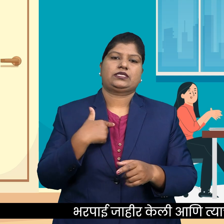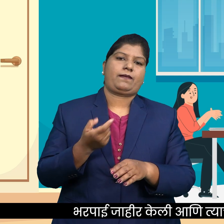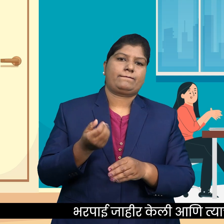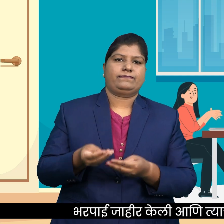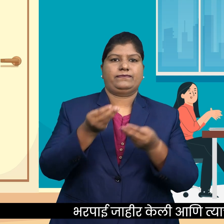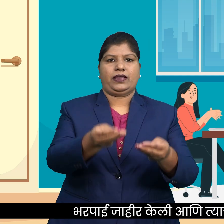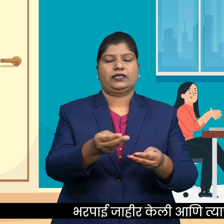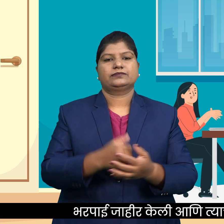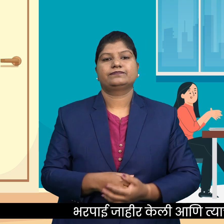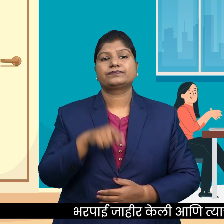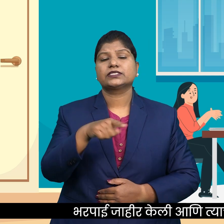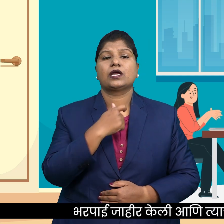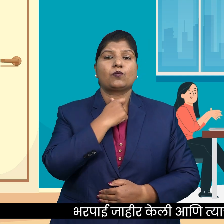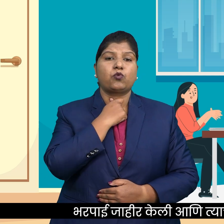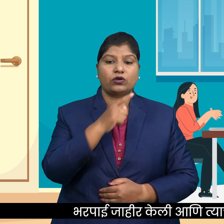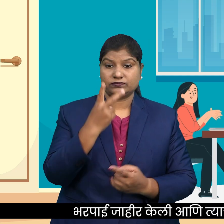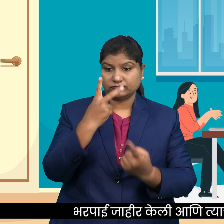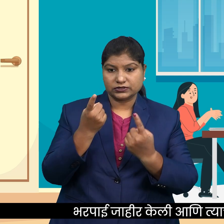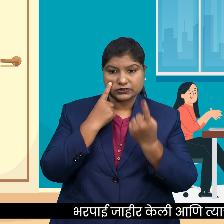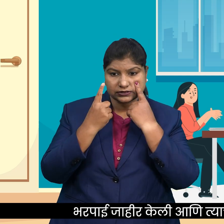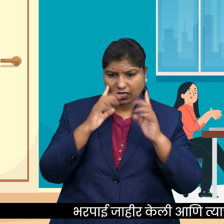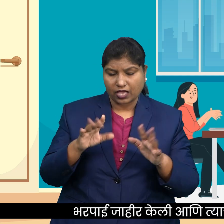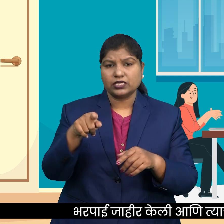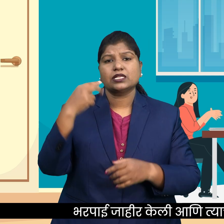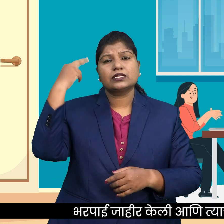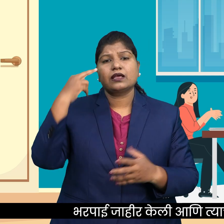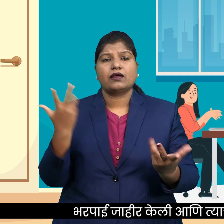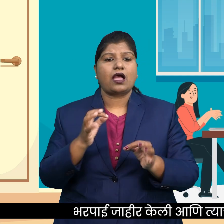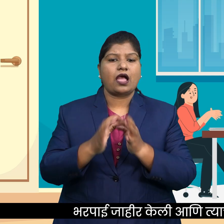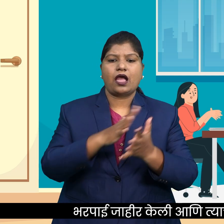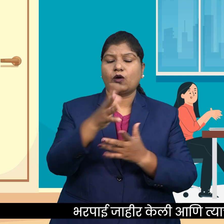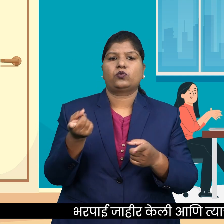कारण तपासण्याचे आश्वासन दिले.